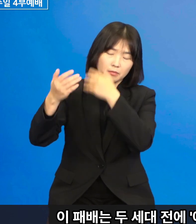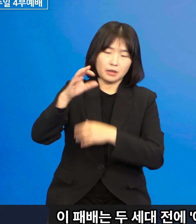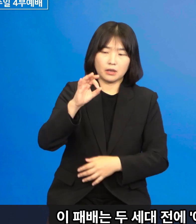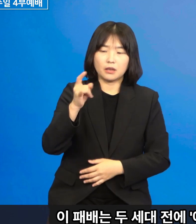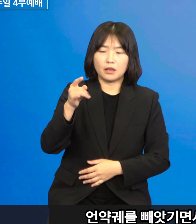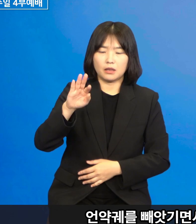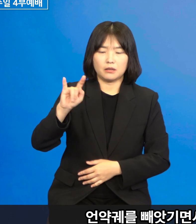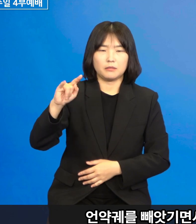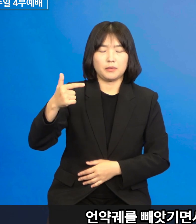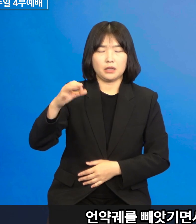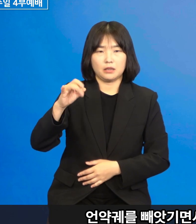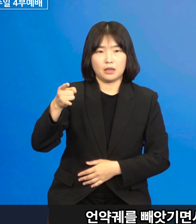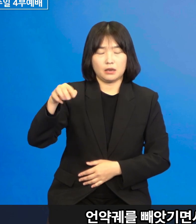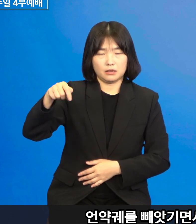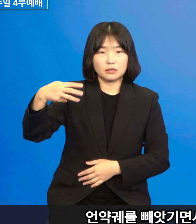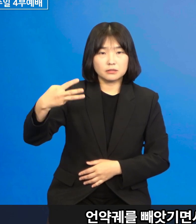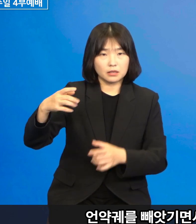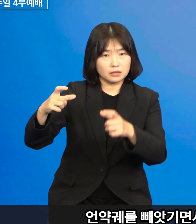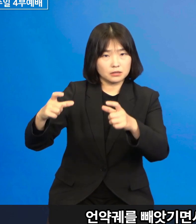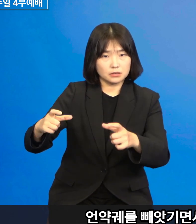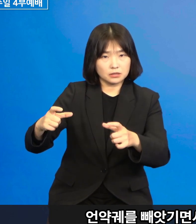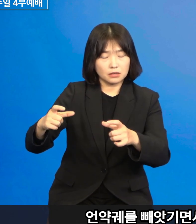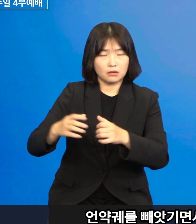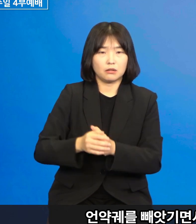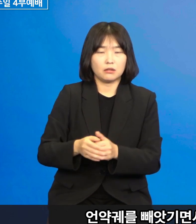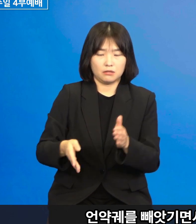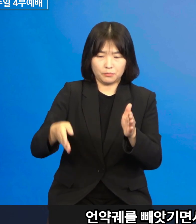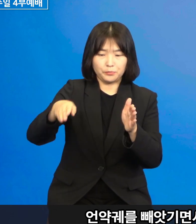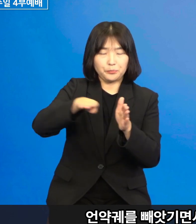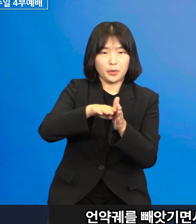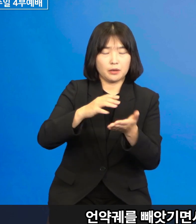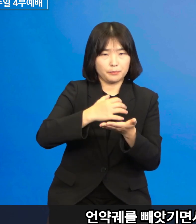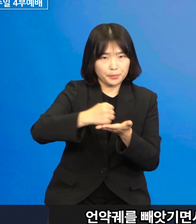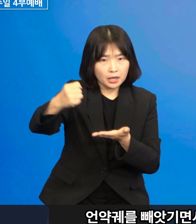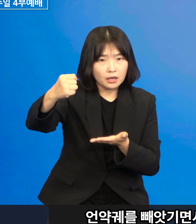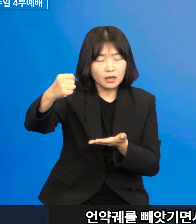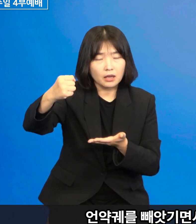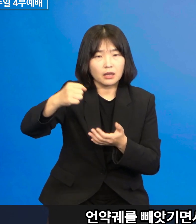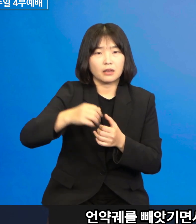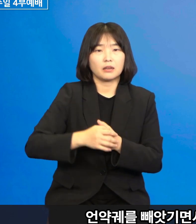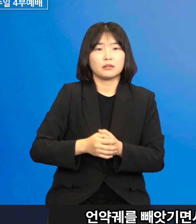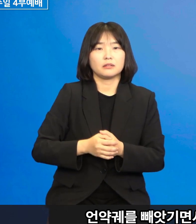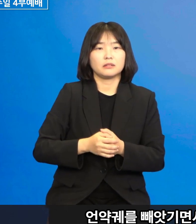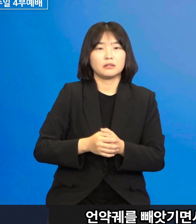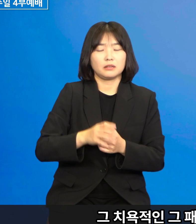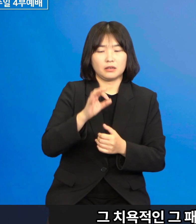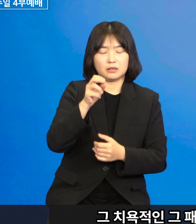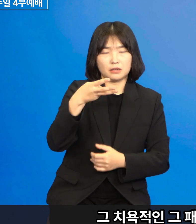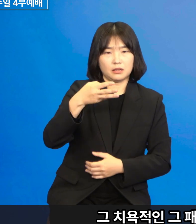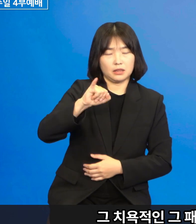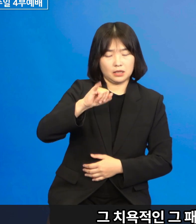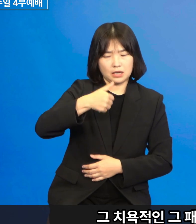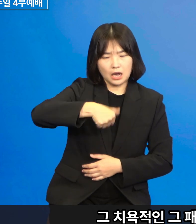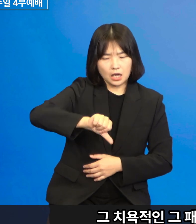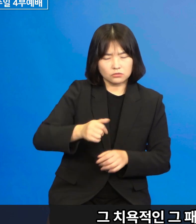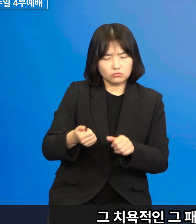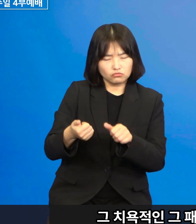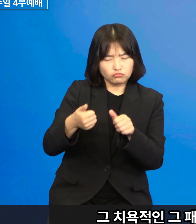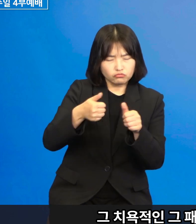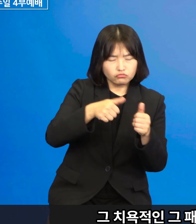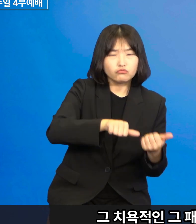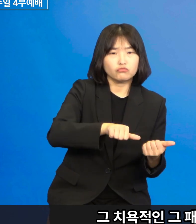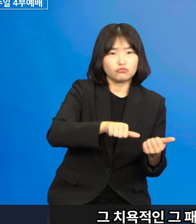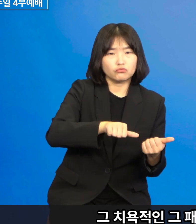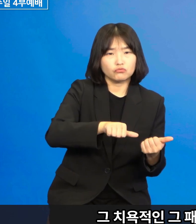지역에서 언약궤를 빼앗기면서 엘리의 아들들이 죽었던 그 치욕적인